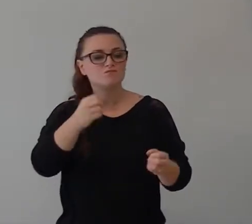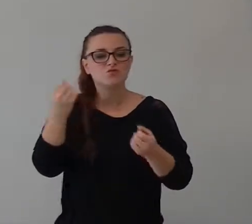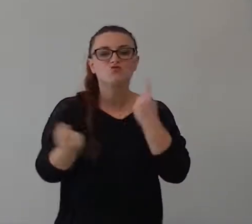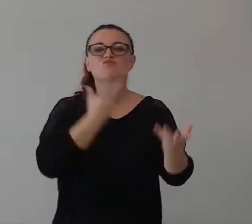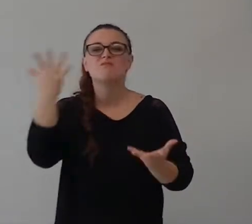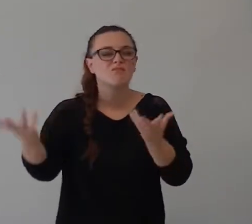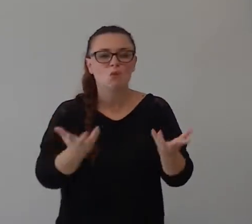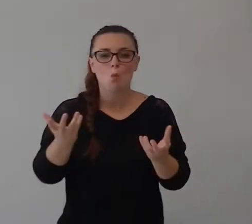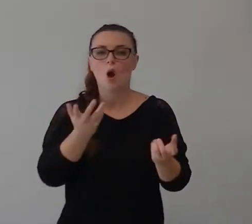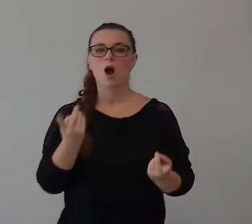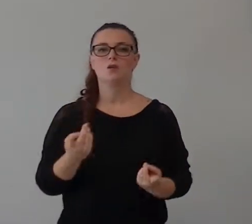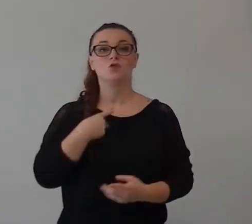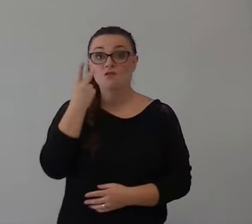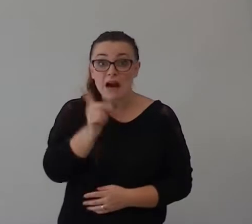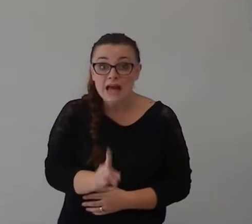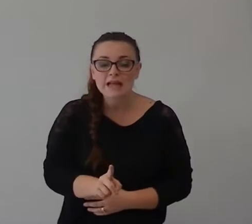abbandonando, non ti sta.